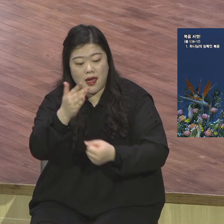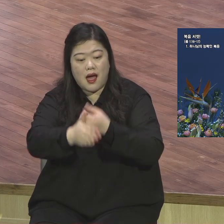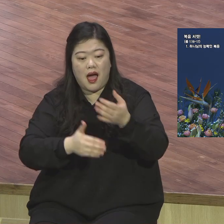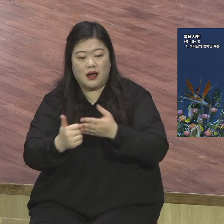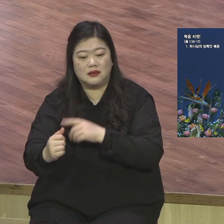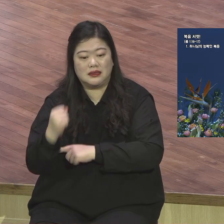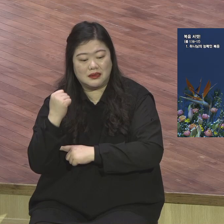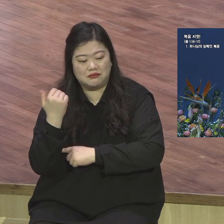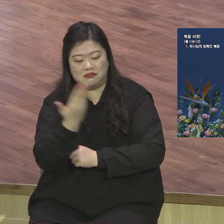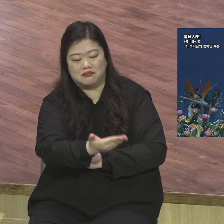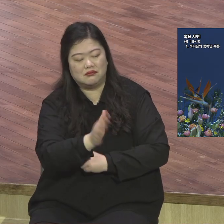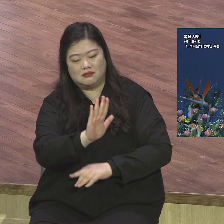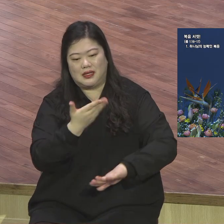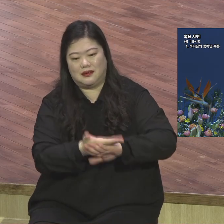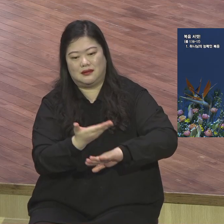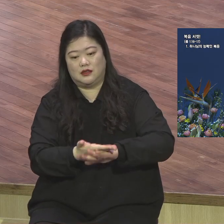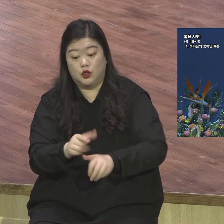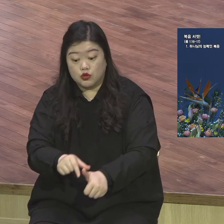때문이다.